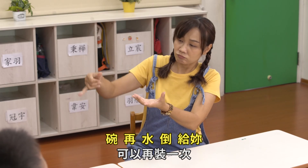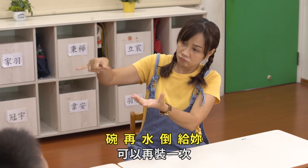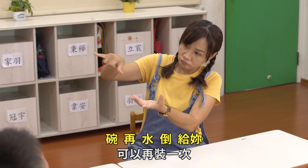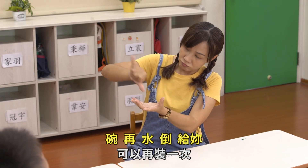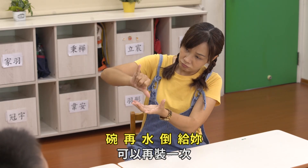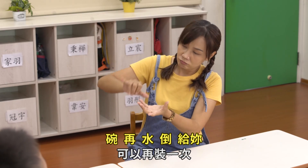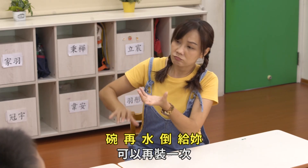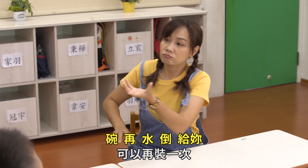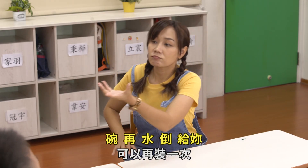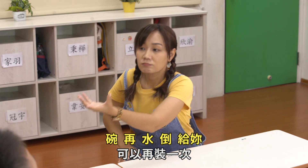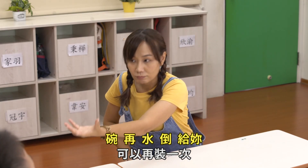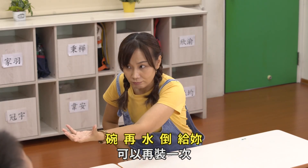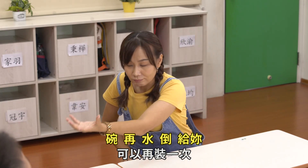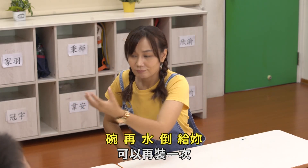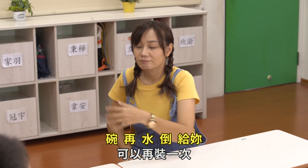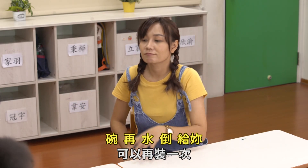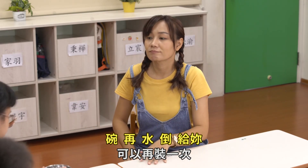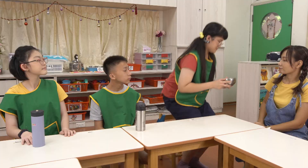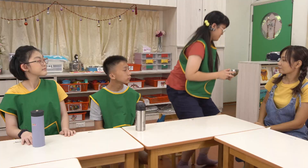次。 哦。